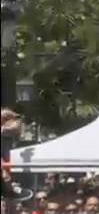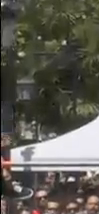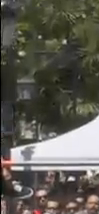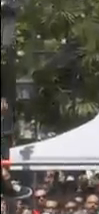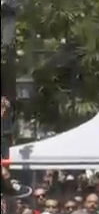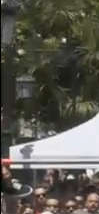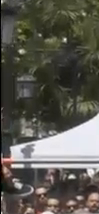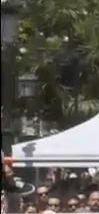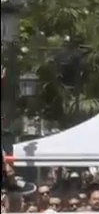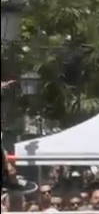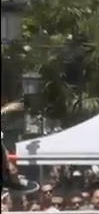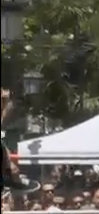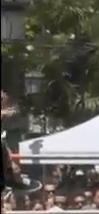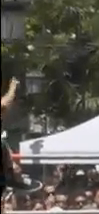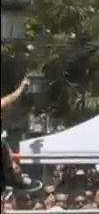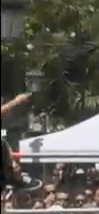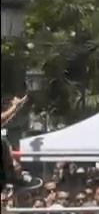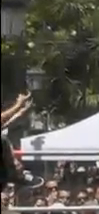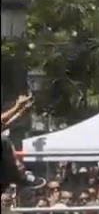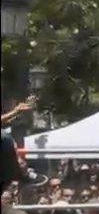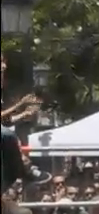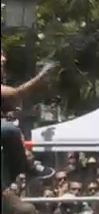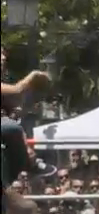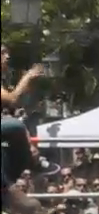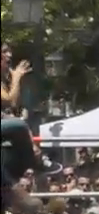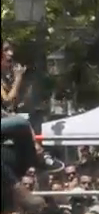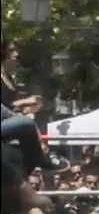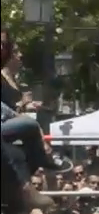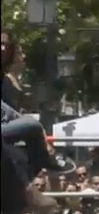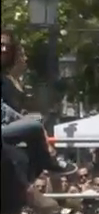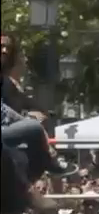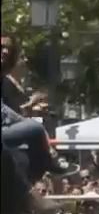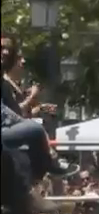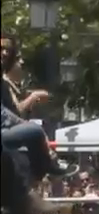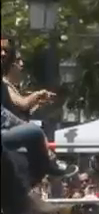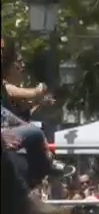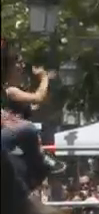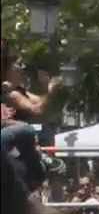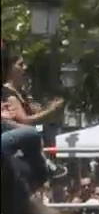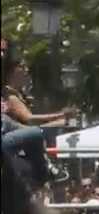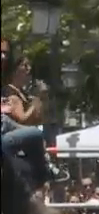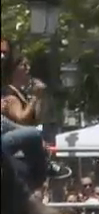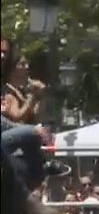militancia. Muchas gracias a los imprescindibles, a quienes ya estáis haciendo la campaña del cambio político.